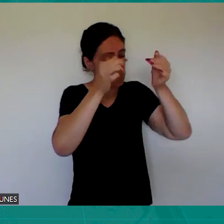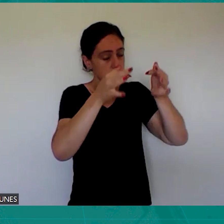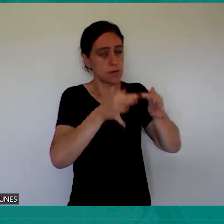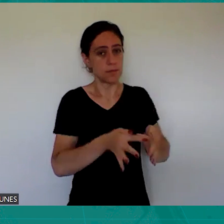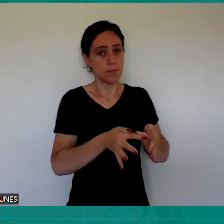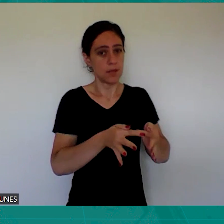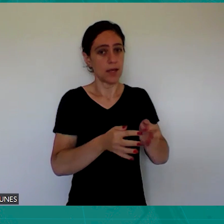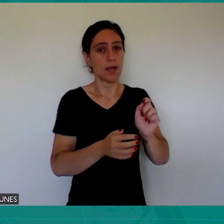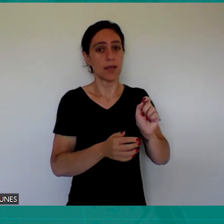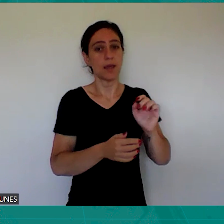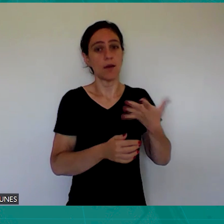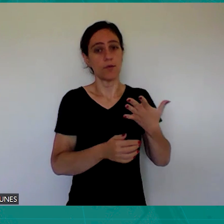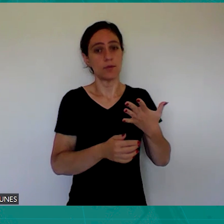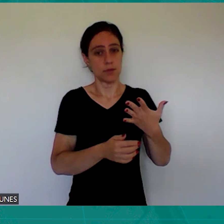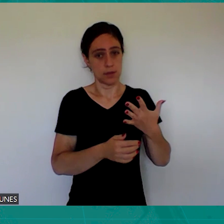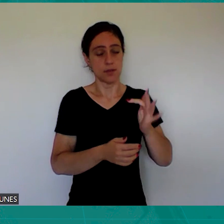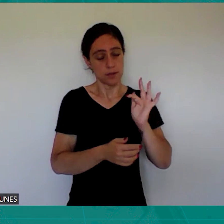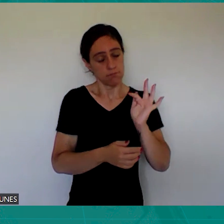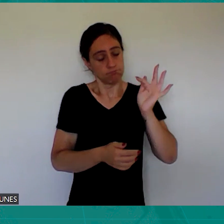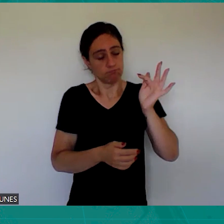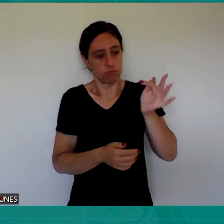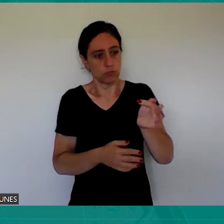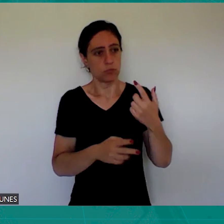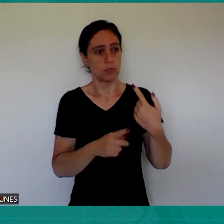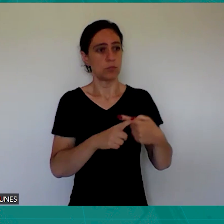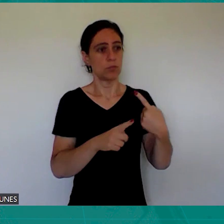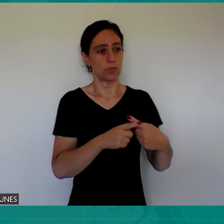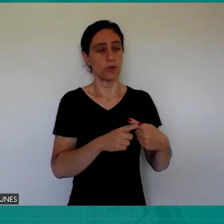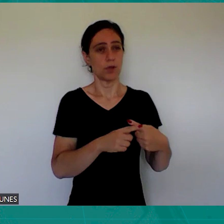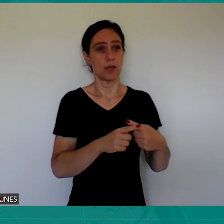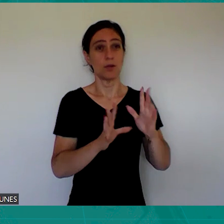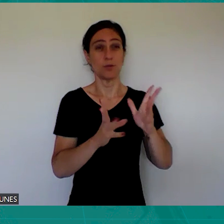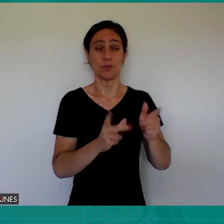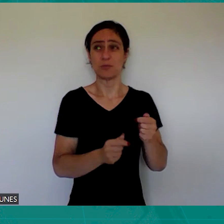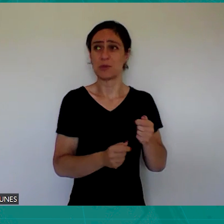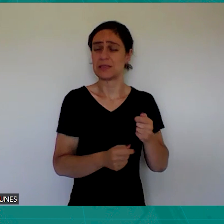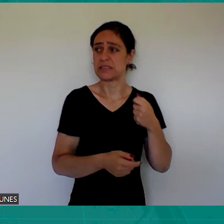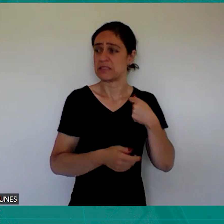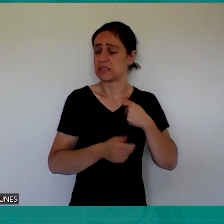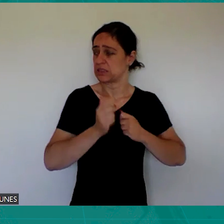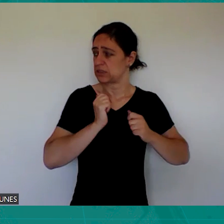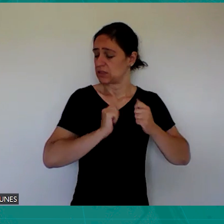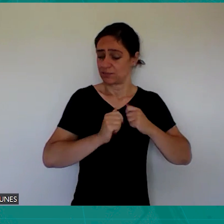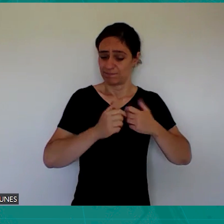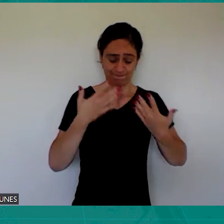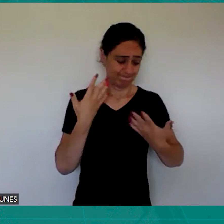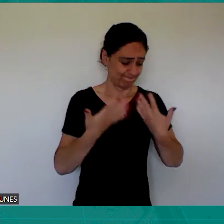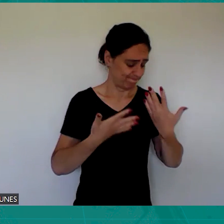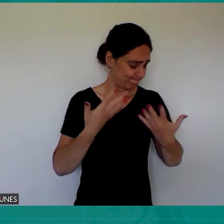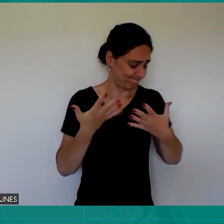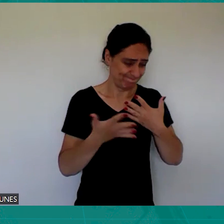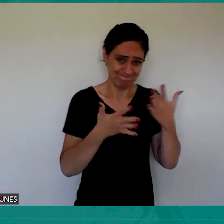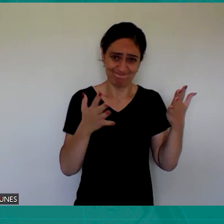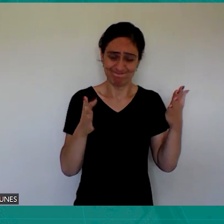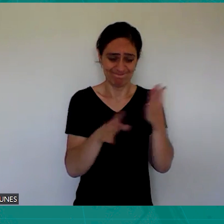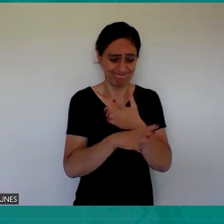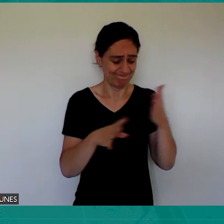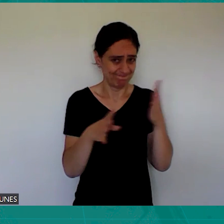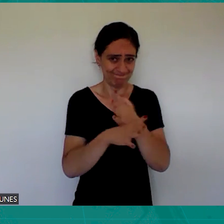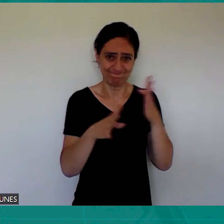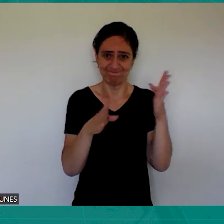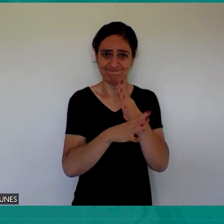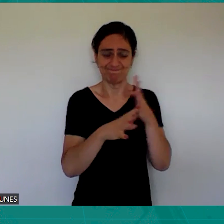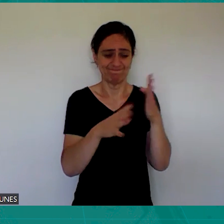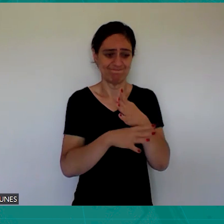que fazer, porque eles estavam todos perplexos, atordoados, não sabiam como seria o futuro